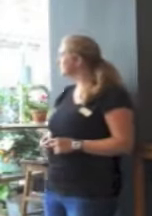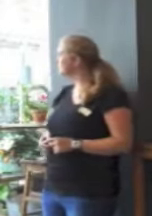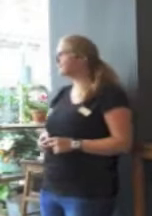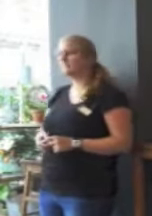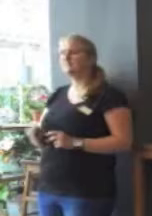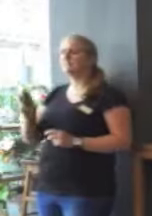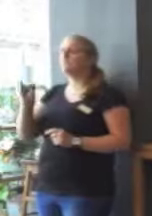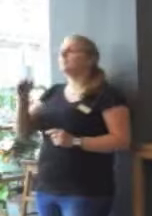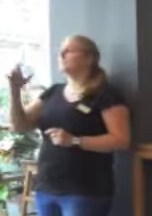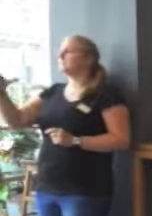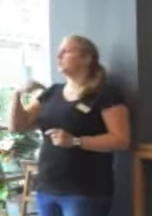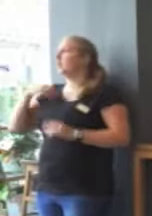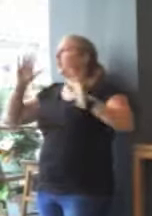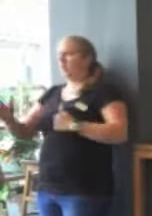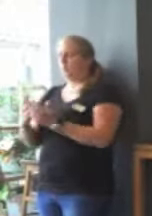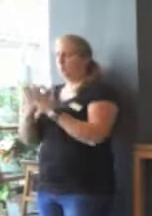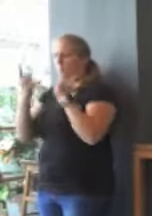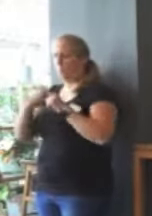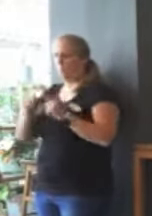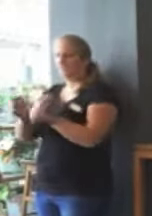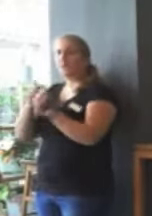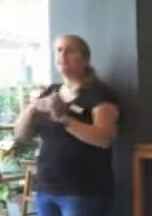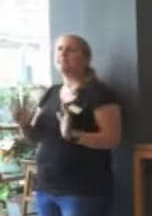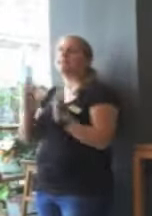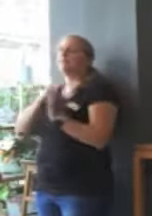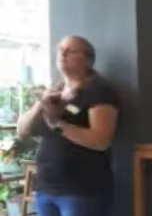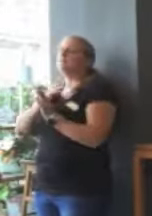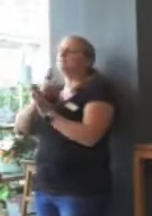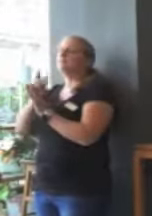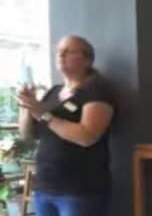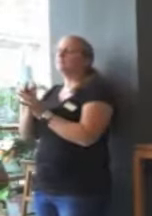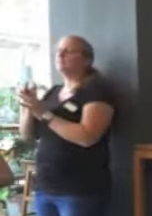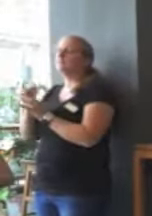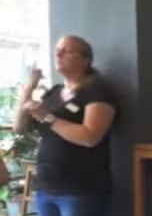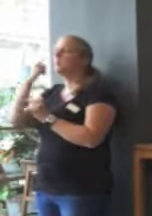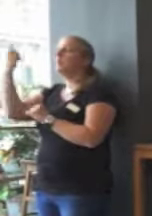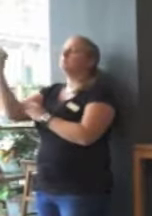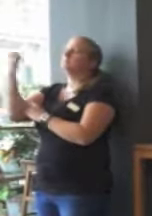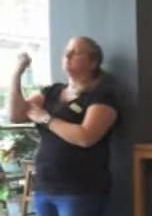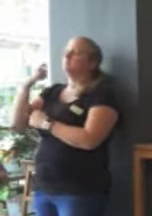Jag har gjort jättemycket olika saker i mitt liv. Men jag tror jag har en överman.